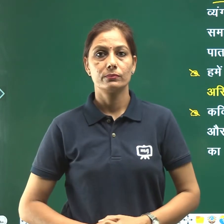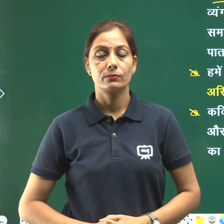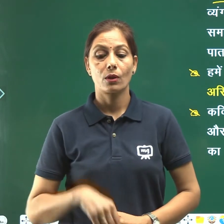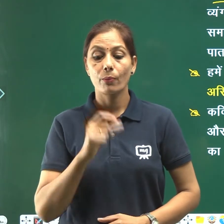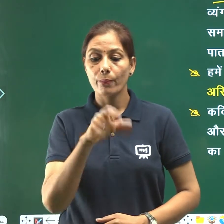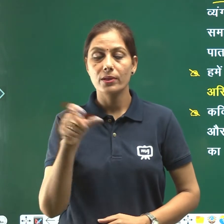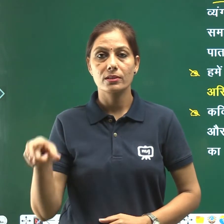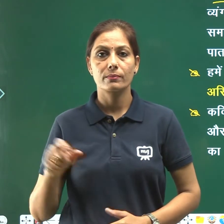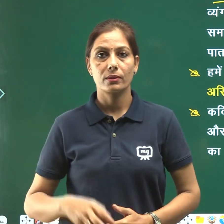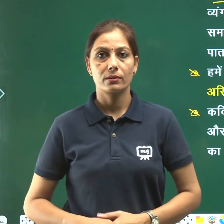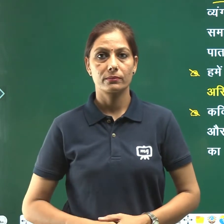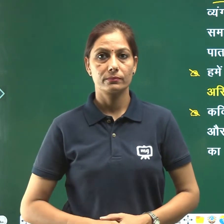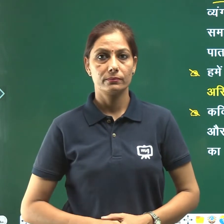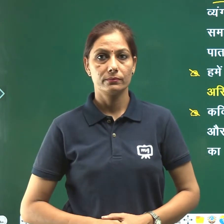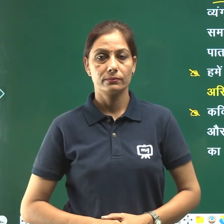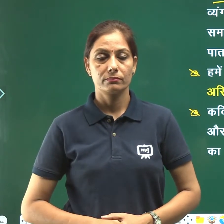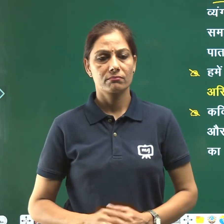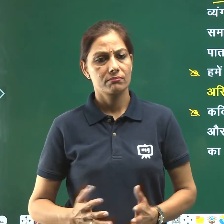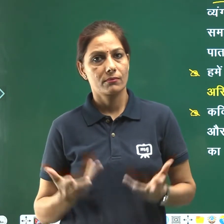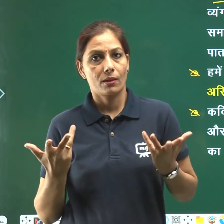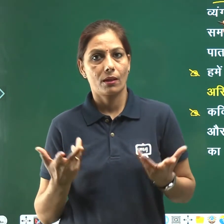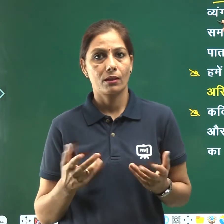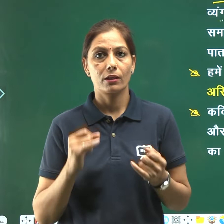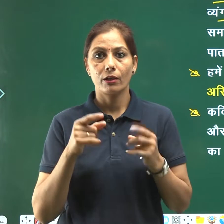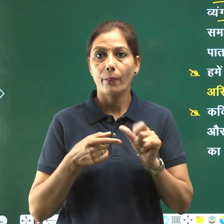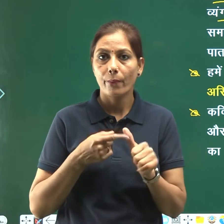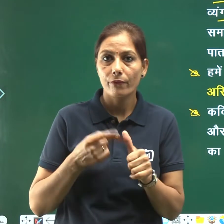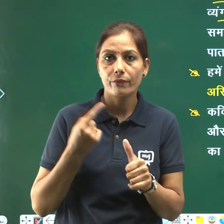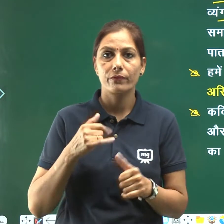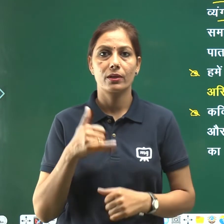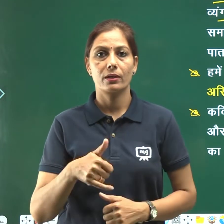व्यक्ति पर कितना ही व्यंग करे,